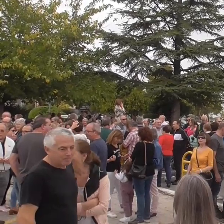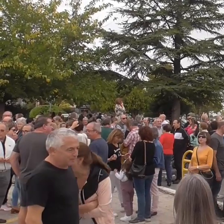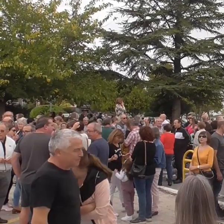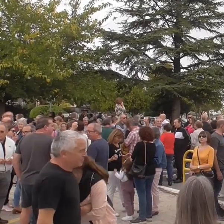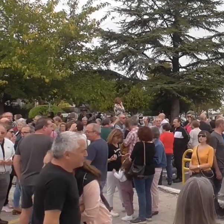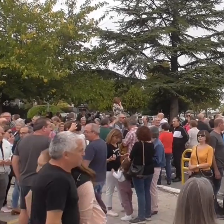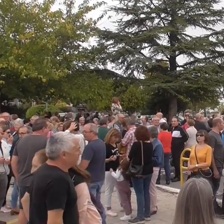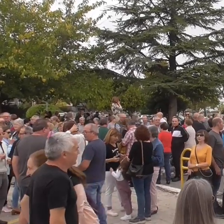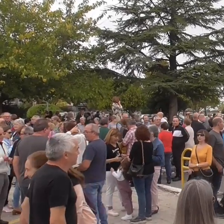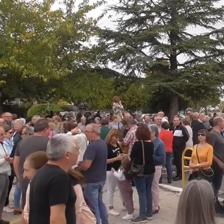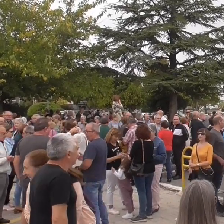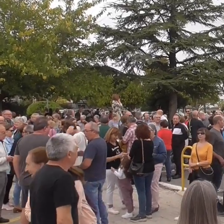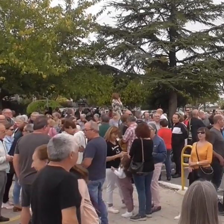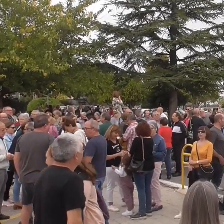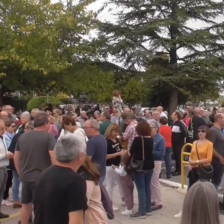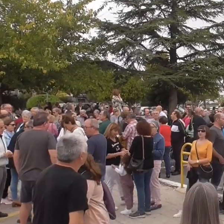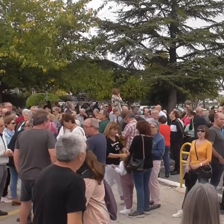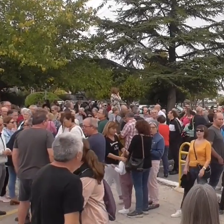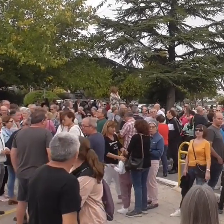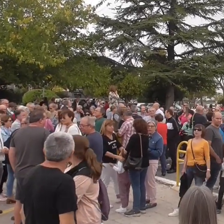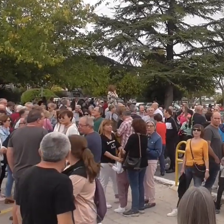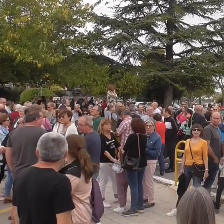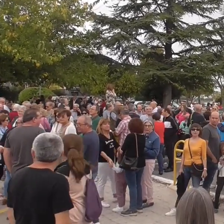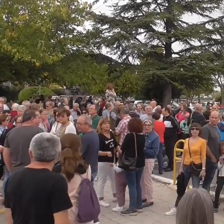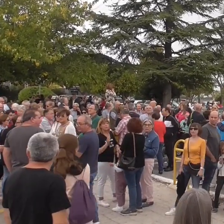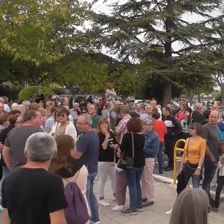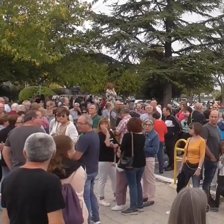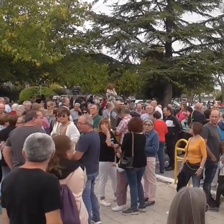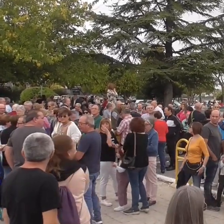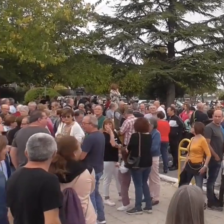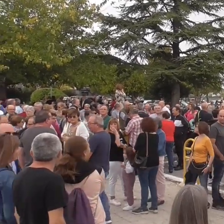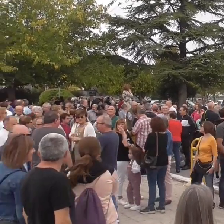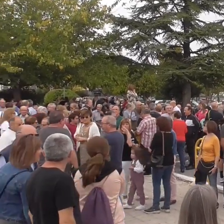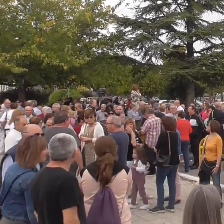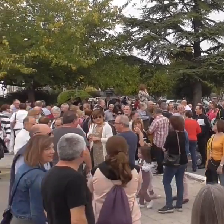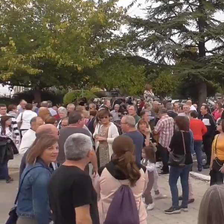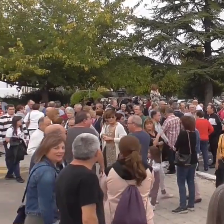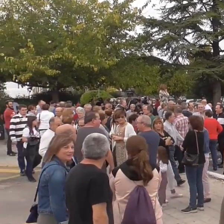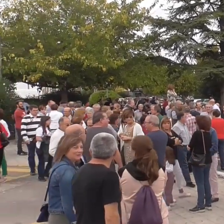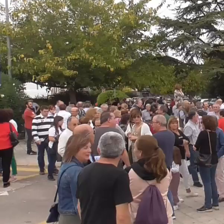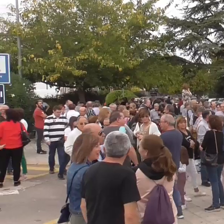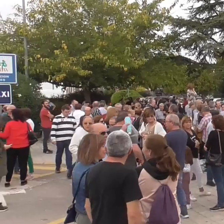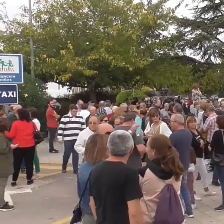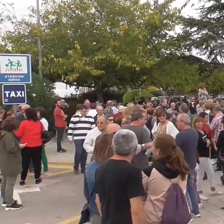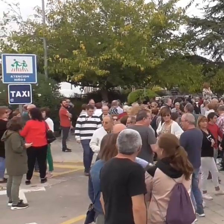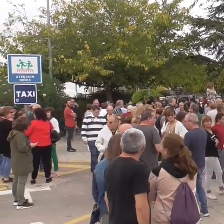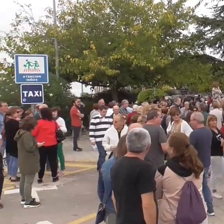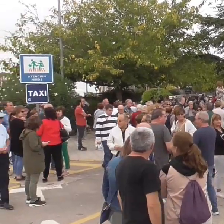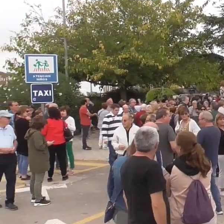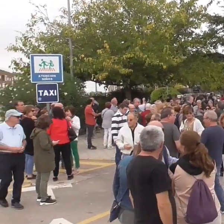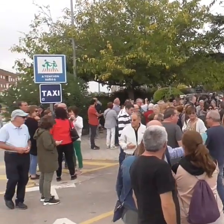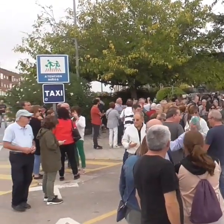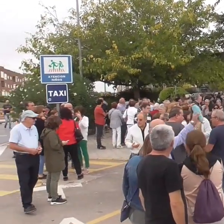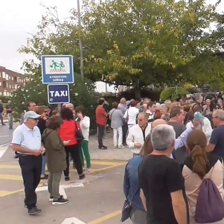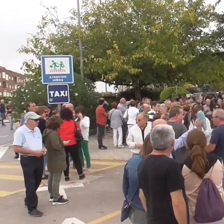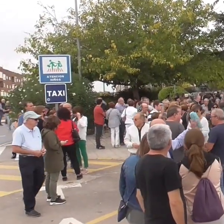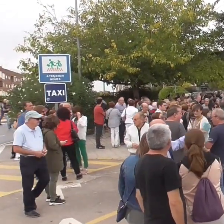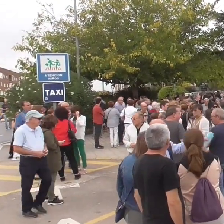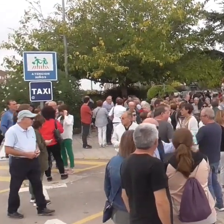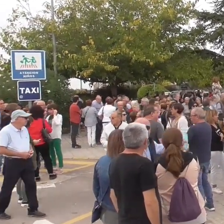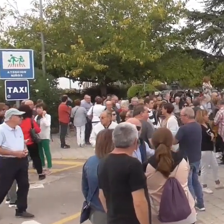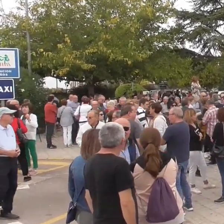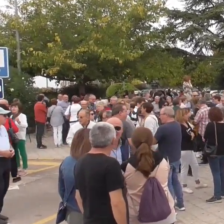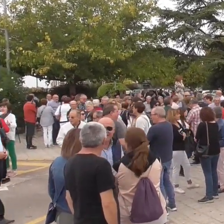los hospitales comarcales y en particular del nuestro. Y tengo que decir y yo me siento enormemente triste, y todas